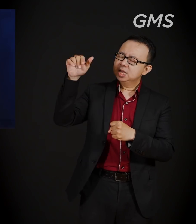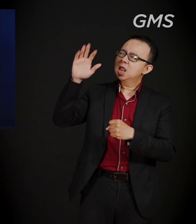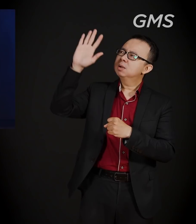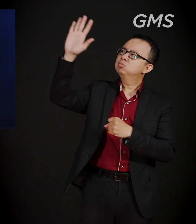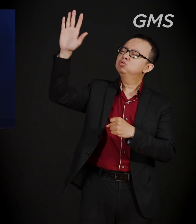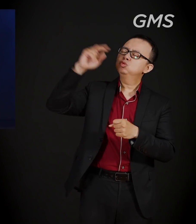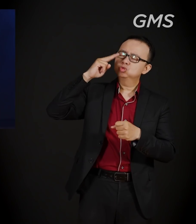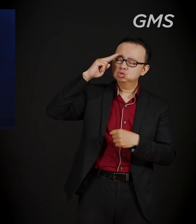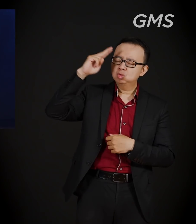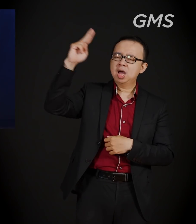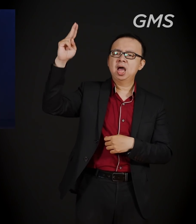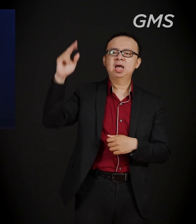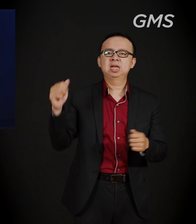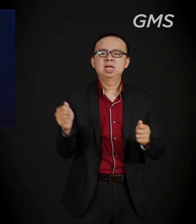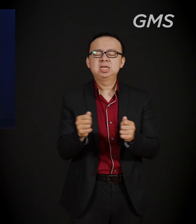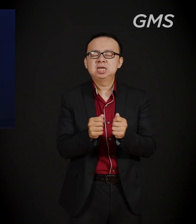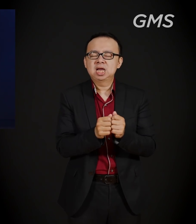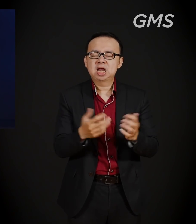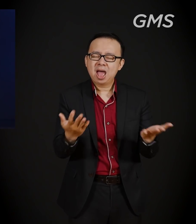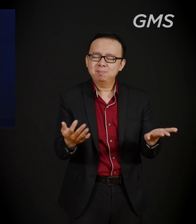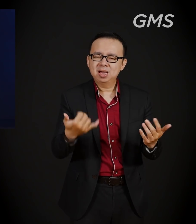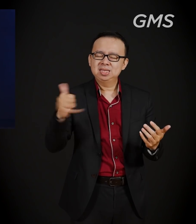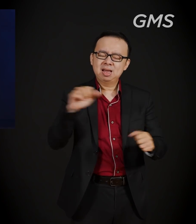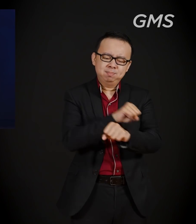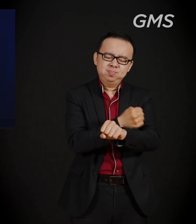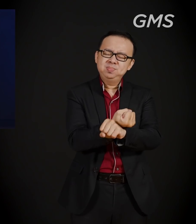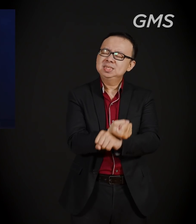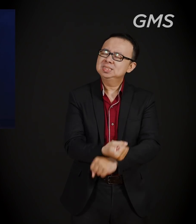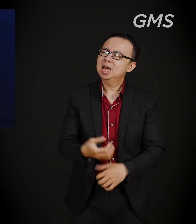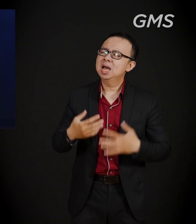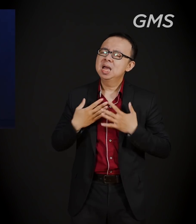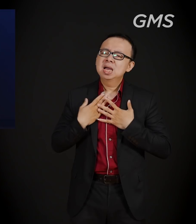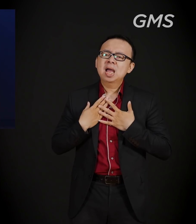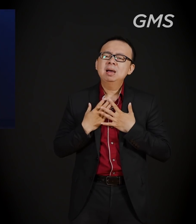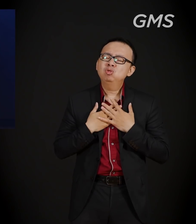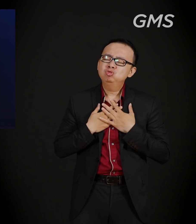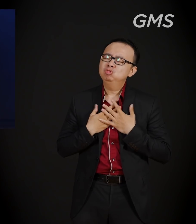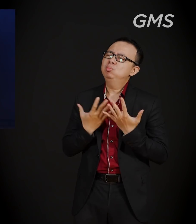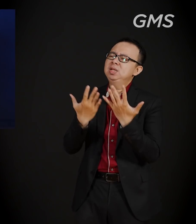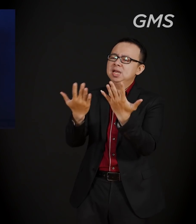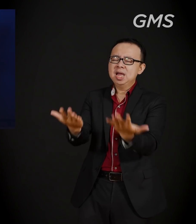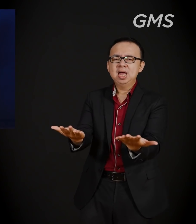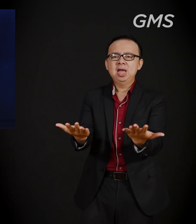Dengan apa yang dapat kami berikan,